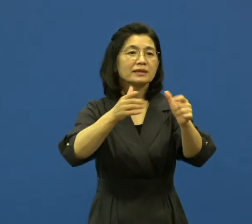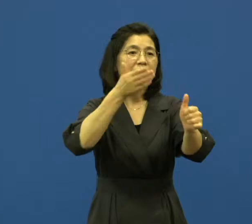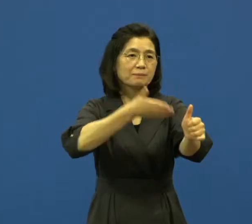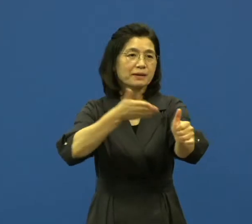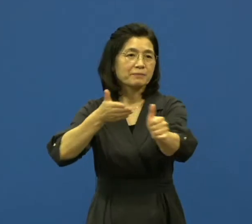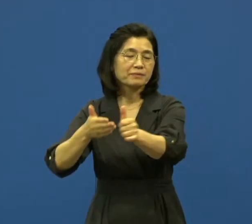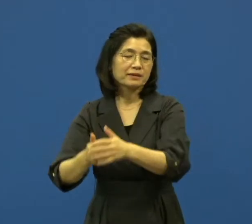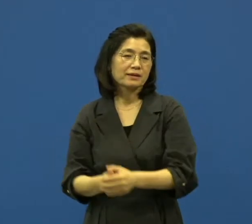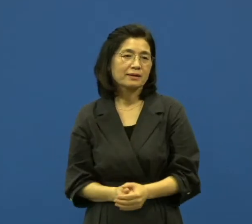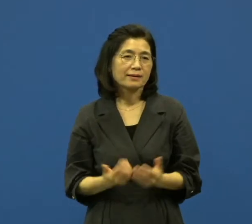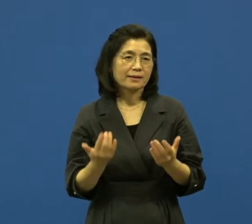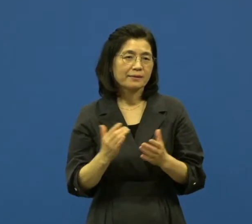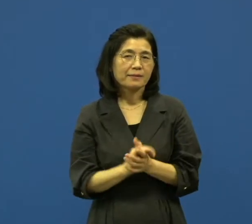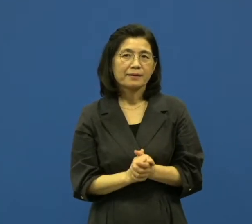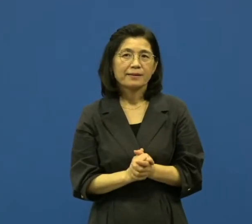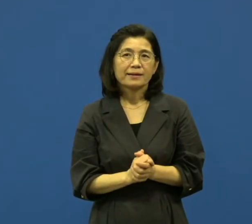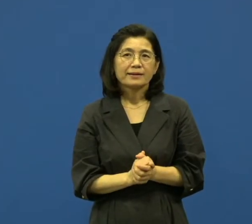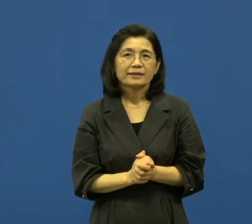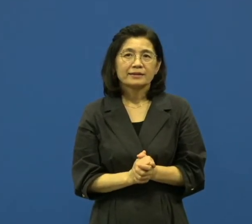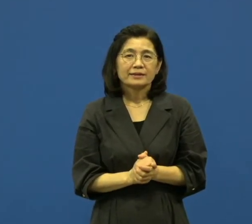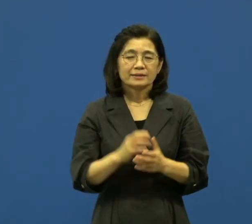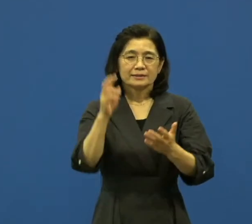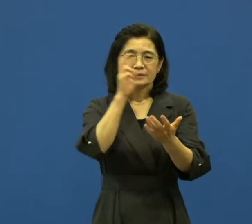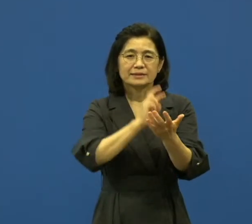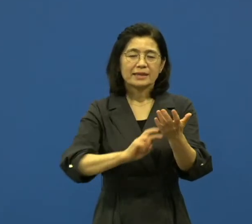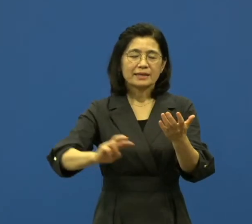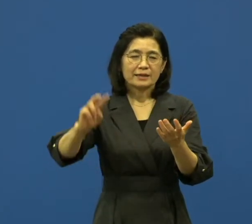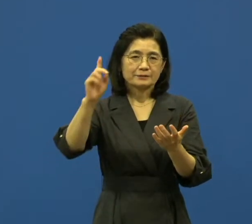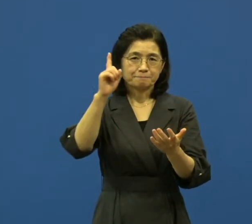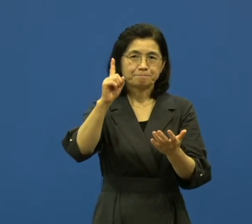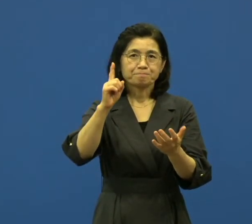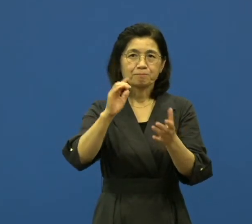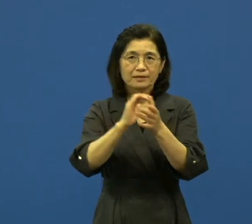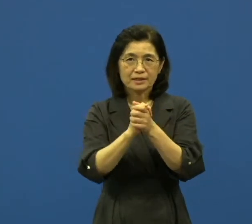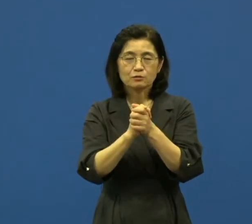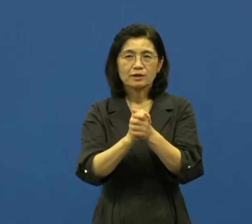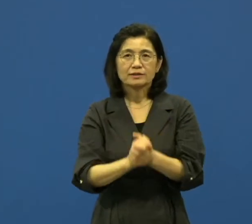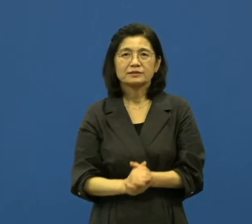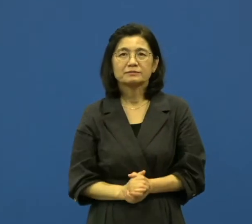축원합니다. 하나님, 우리 찬양 하나 하고 우리 기도하며 나가겠습니다. 오늘 또한 우리에게 큰